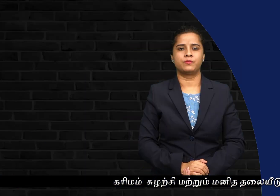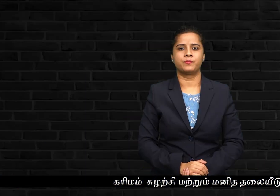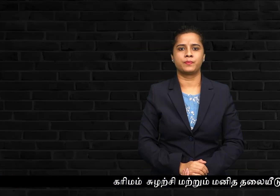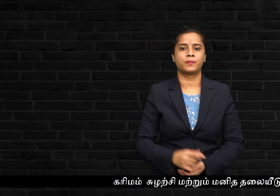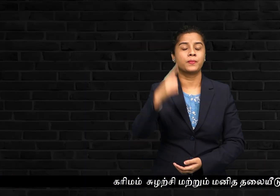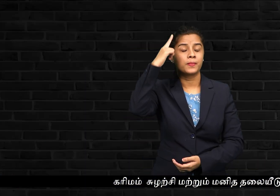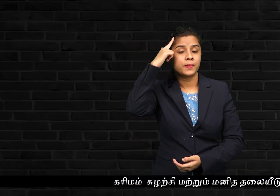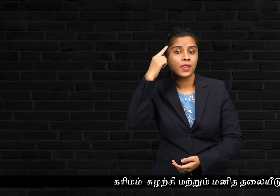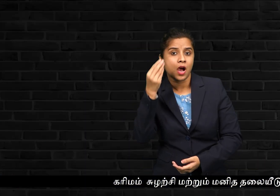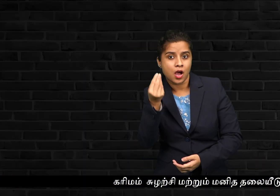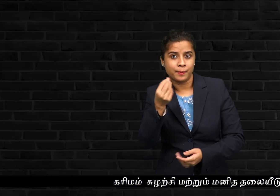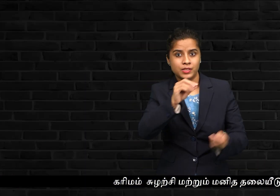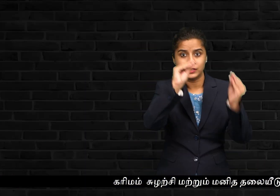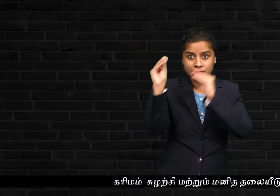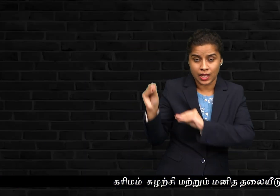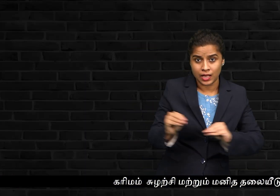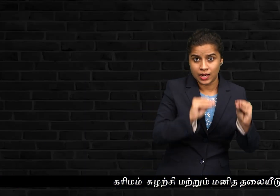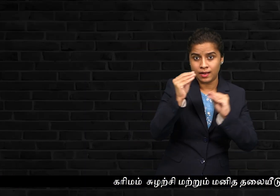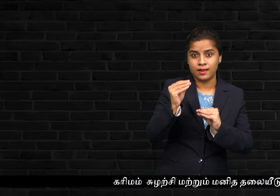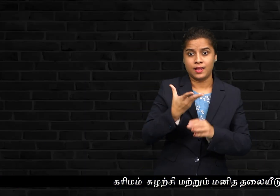கரிம சுழற்சி மற்றும் மனித தலையீடு.